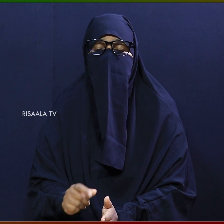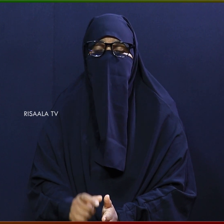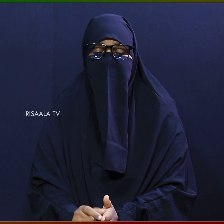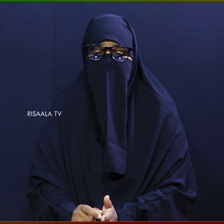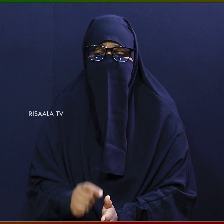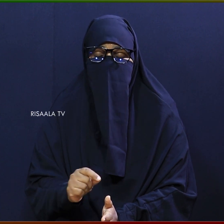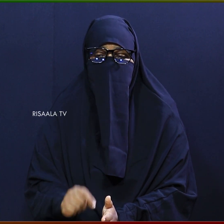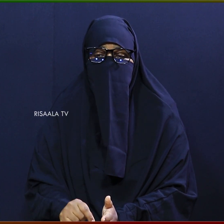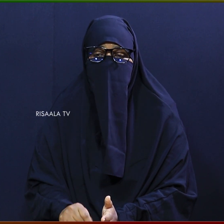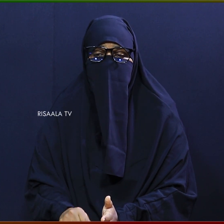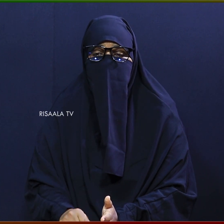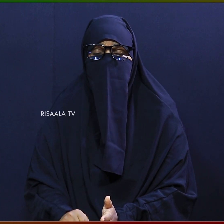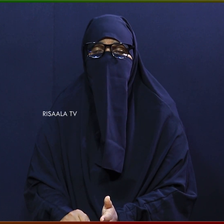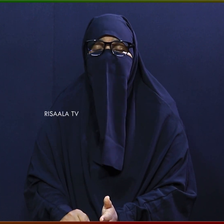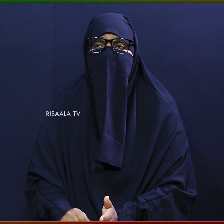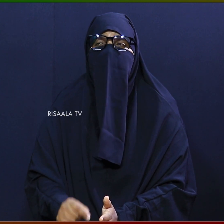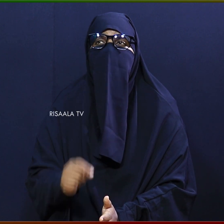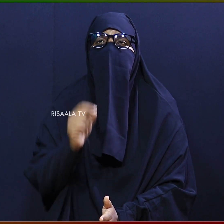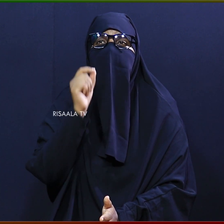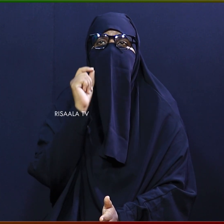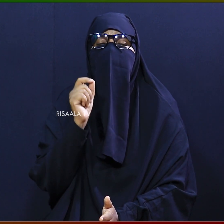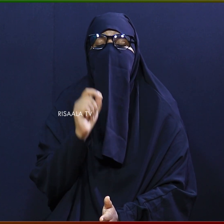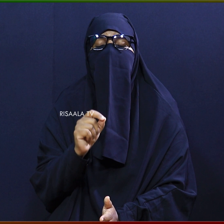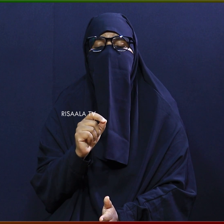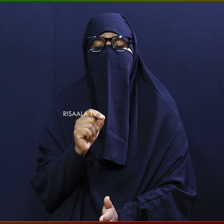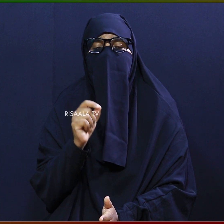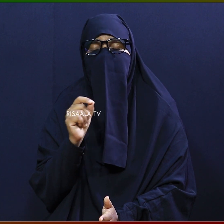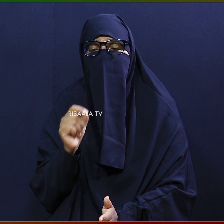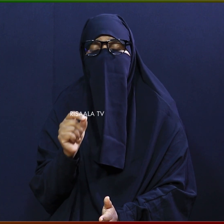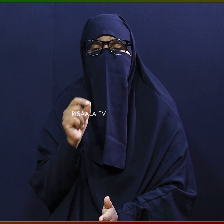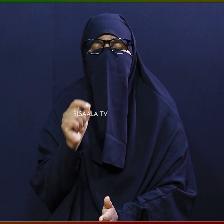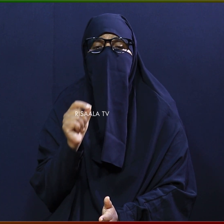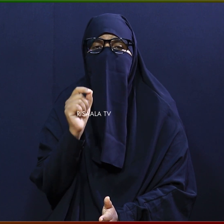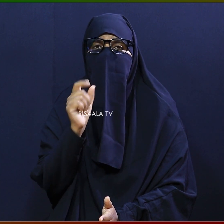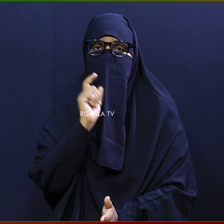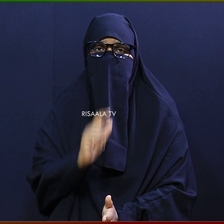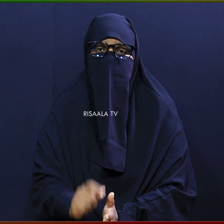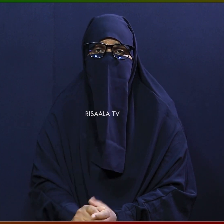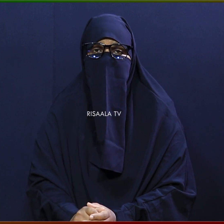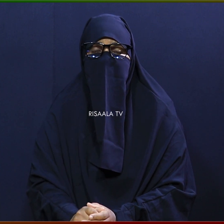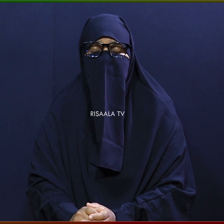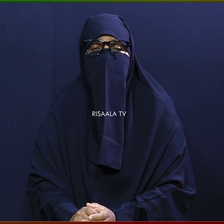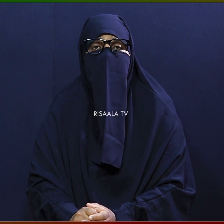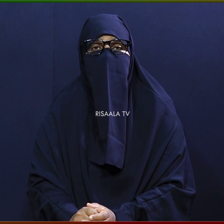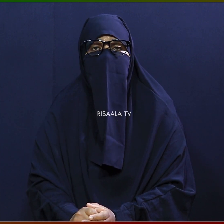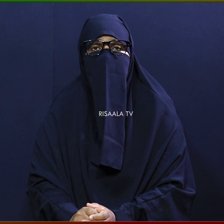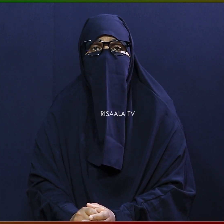taqwiim insaanka waxaa ku abuurnay axsani taqwiim micnaha abuuris iyo toosin midda ugu fiican aayad kale ilaahay wuxuu ku leeyay